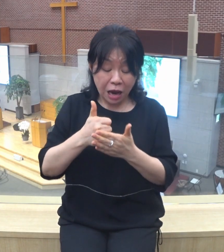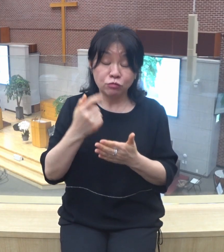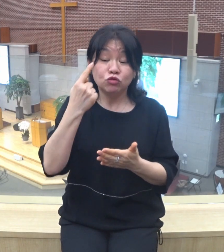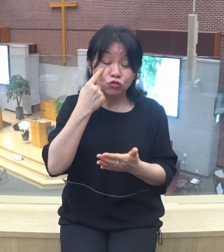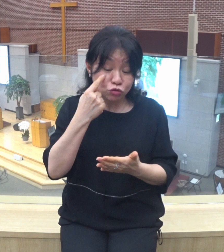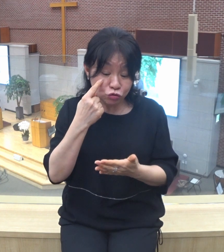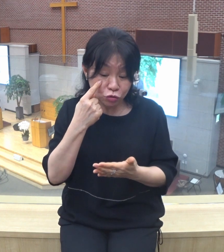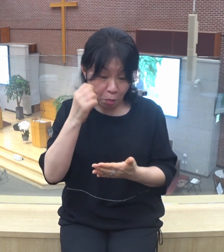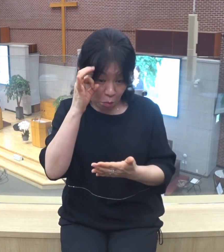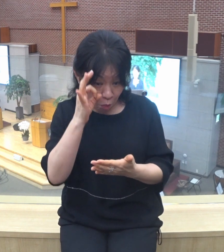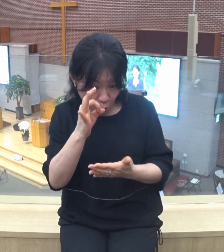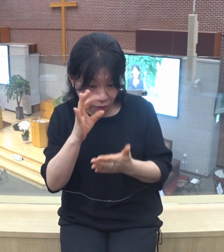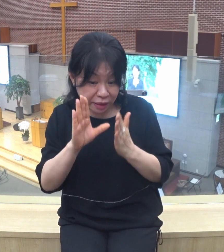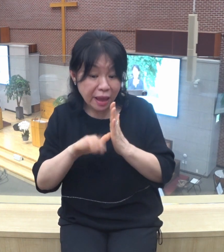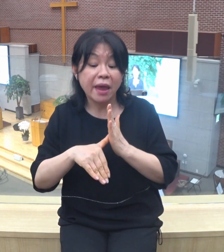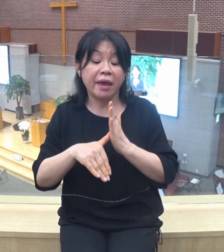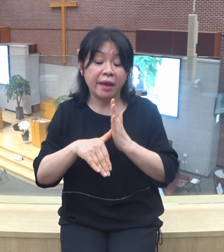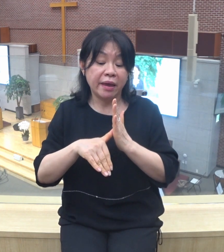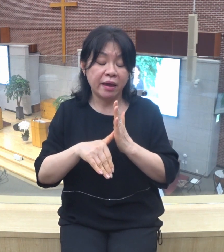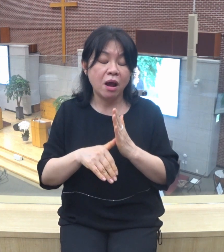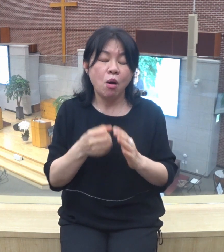눈에 보배롭고 존귀합니다.